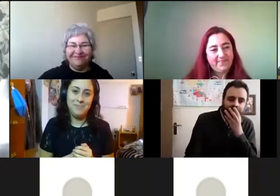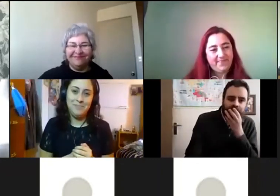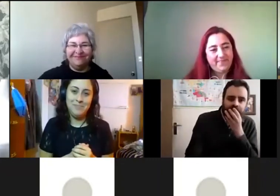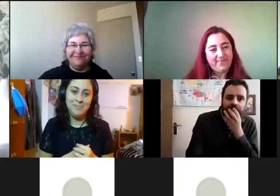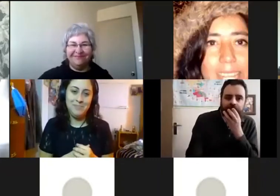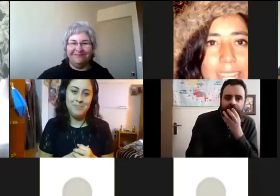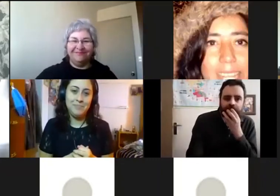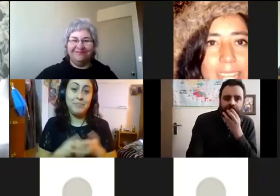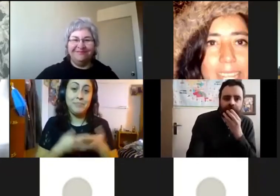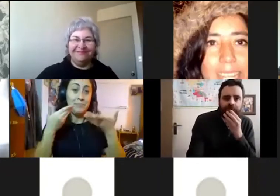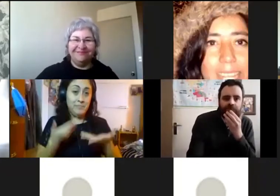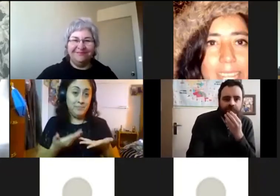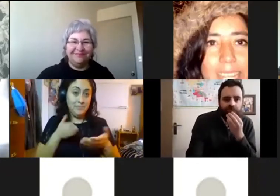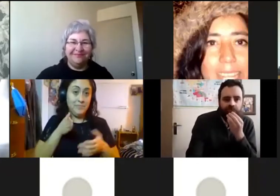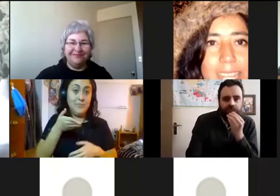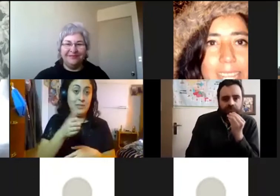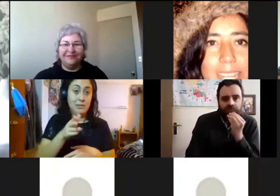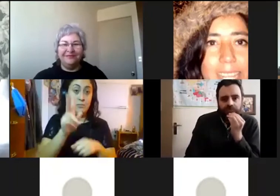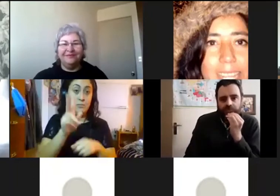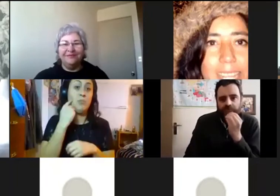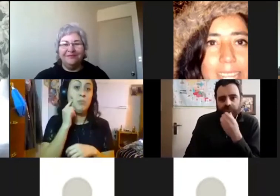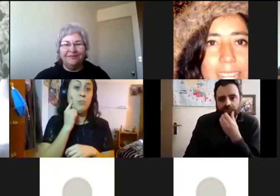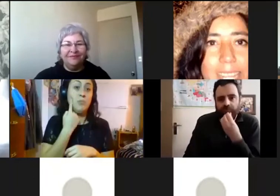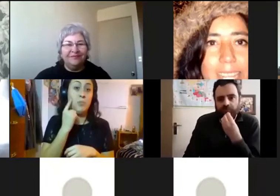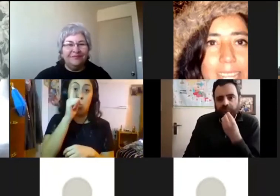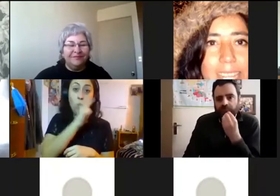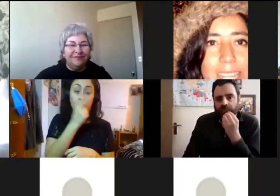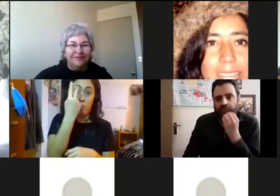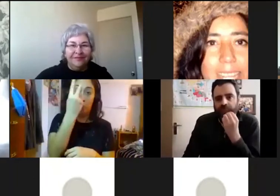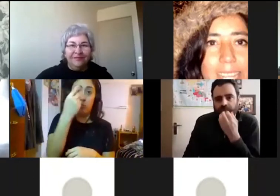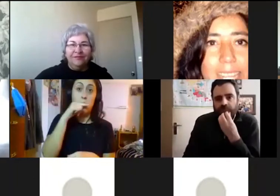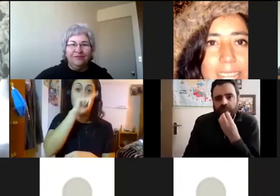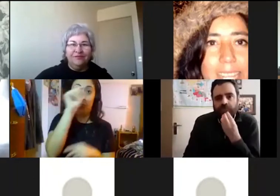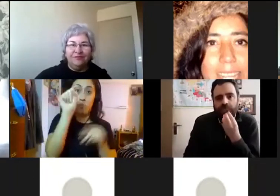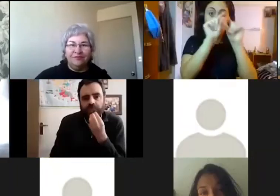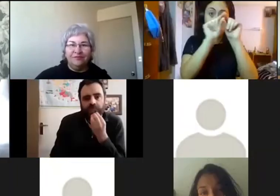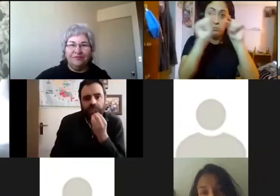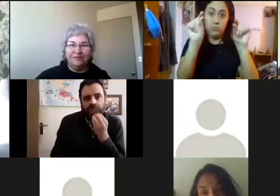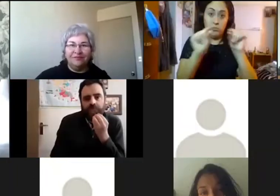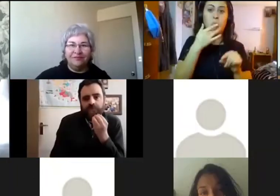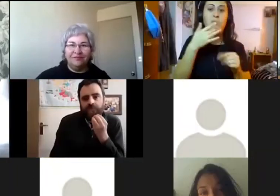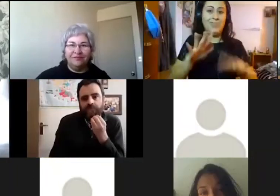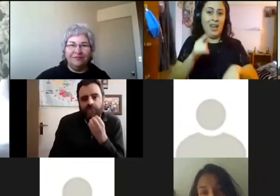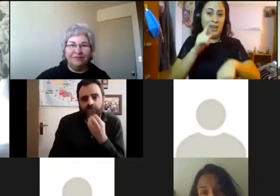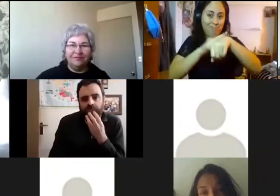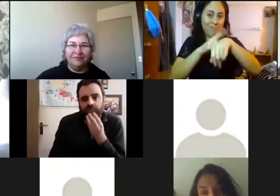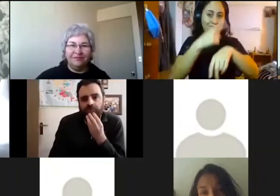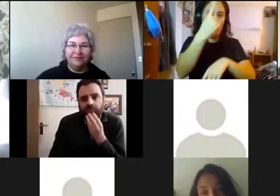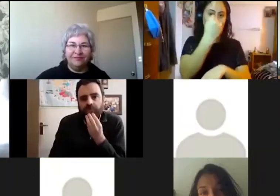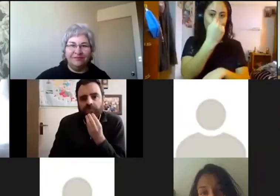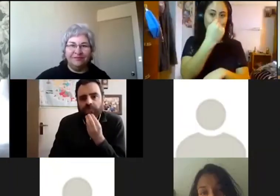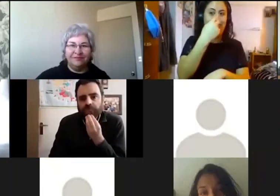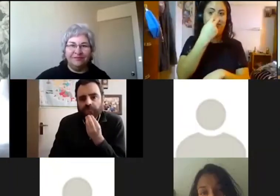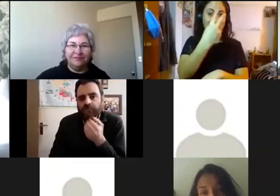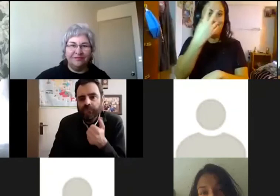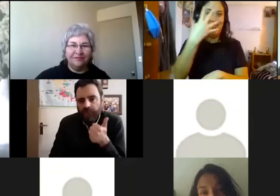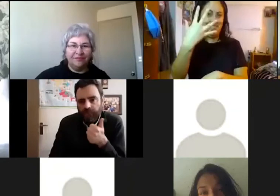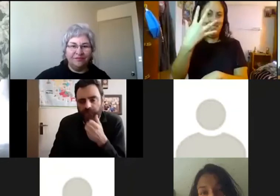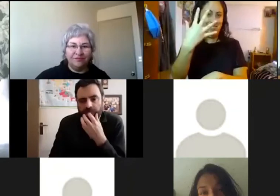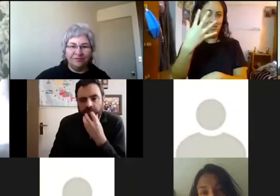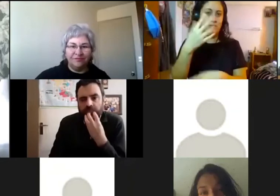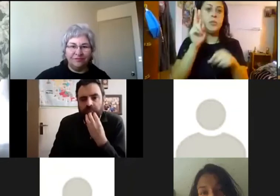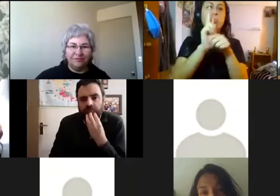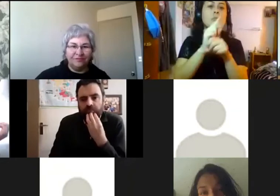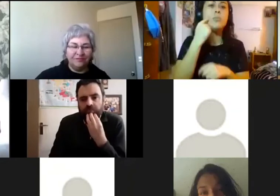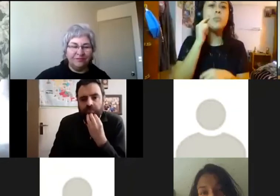Vamos a seguir con Juan Luis, las últimas 2 preguntas que nos quedan, porque ya son las 11:25. Así que, Juan Luis,